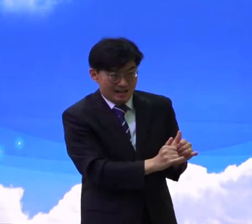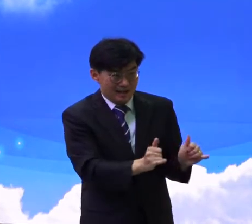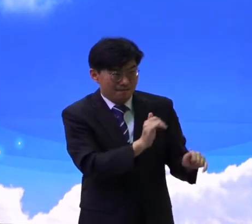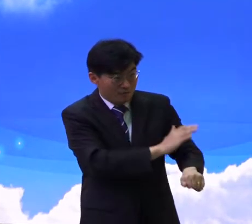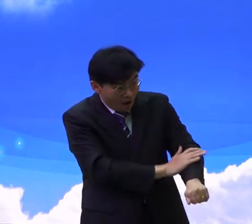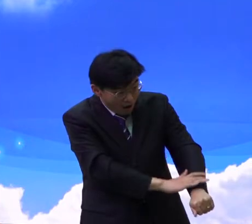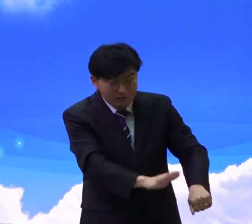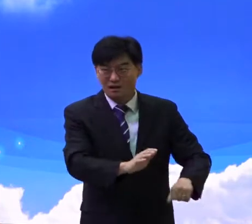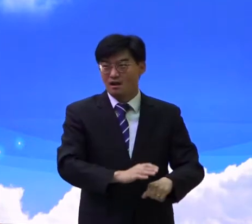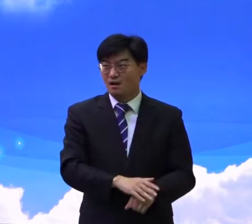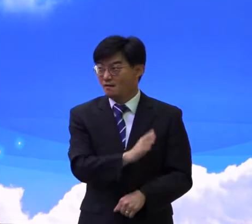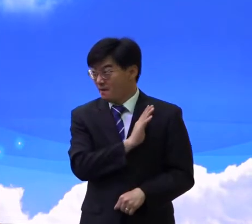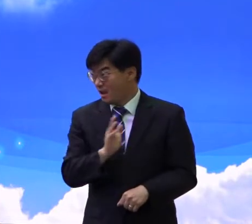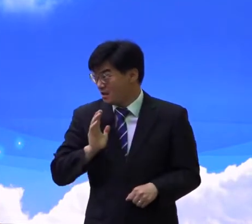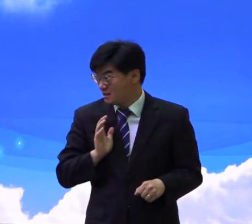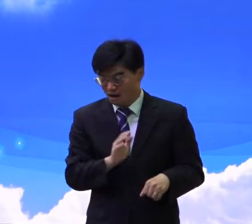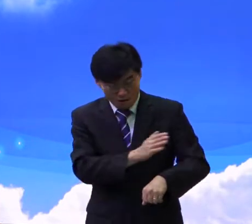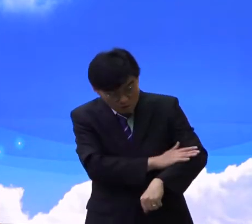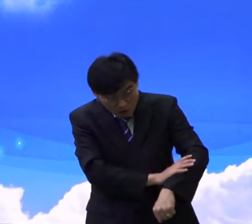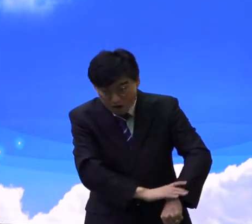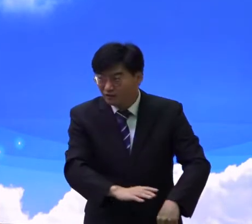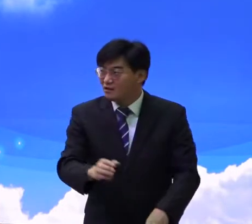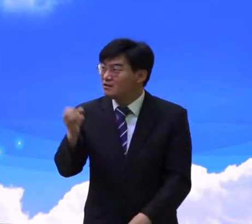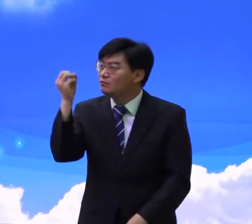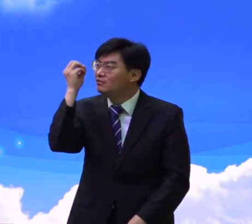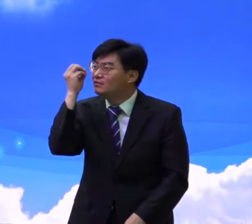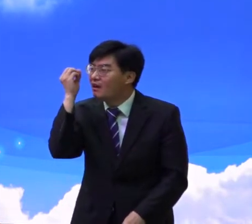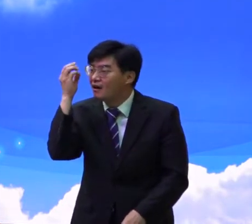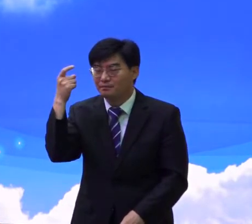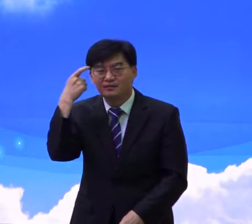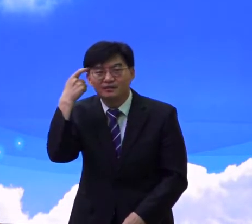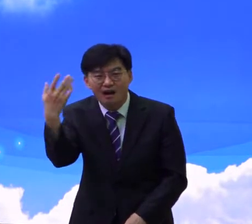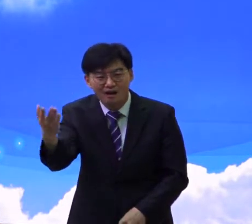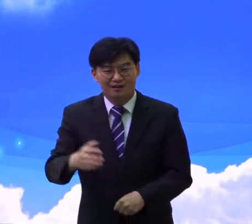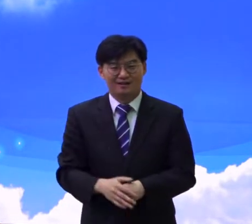반역한 자가 평안함은 무슨 깨달음입니까?